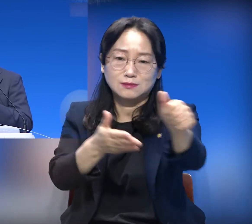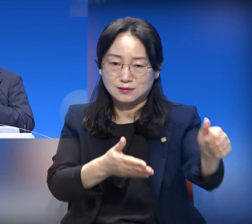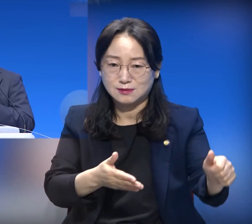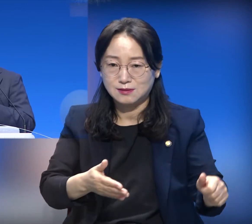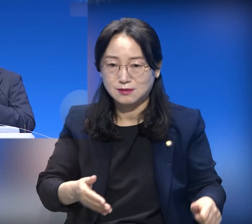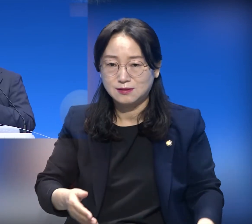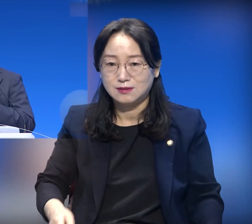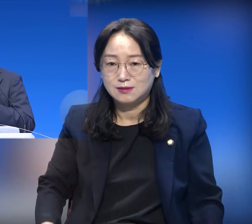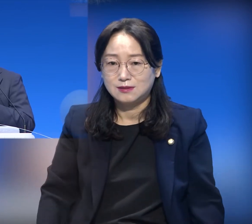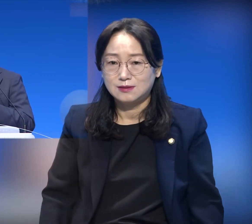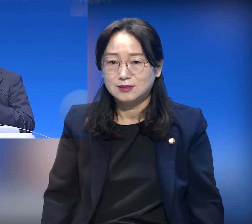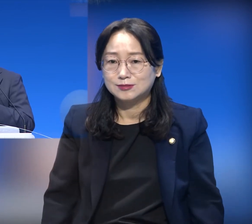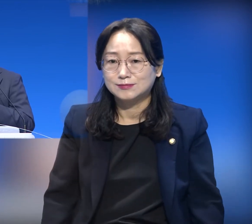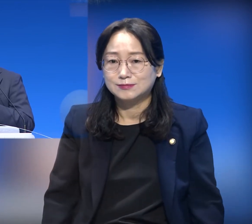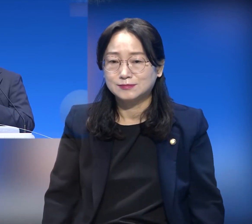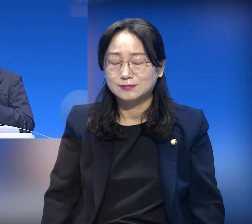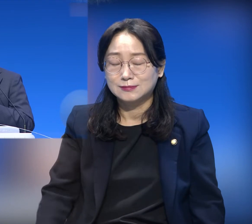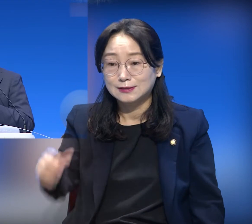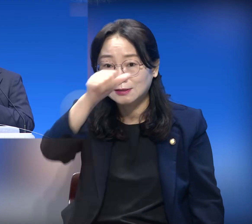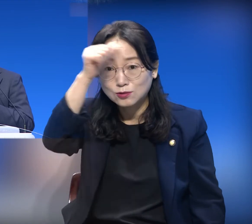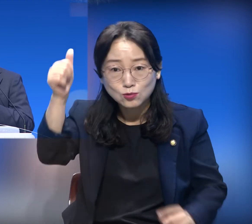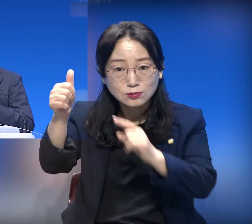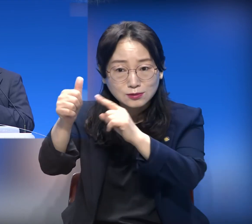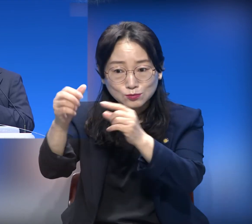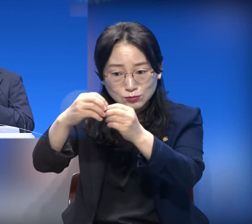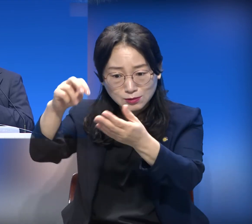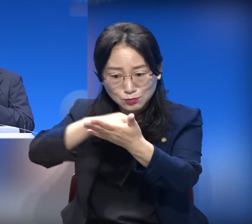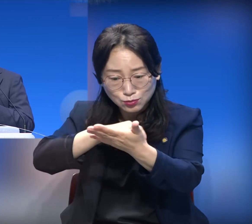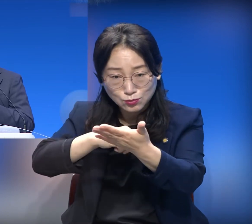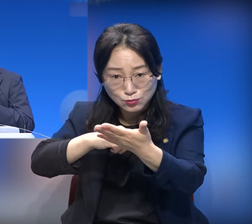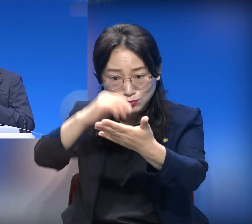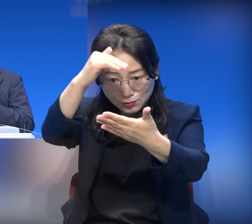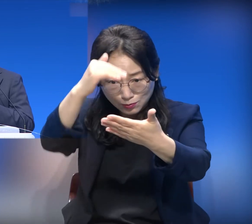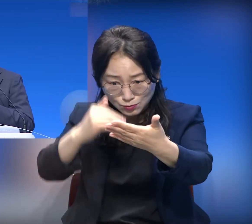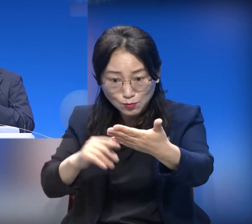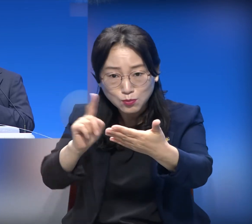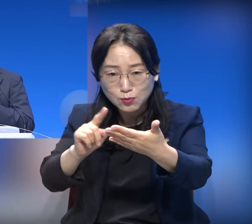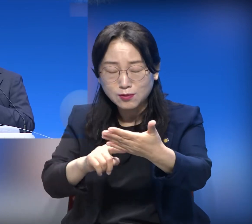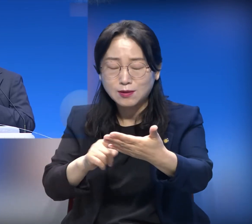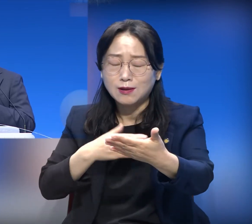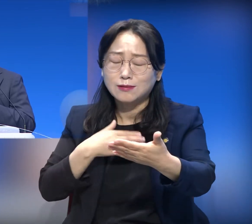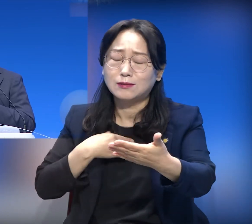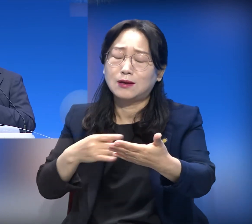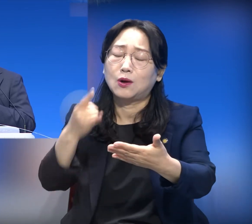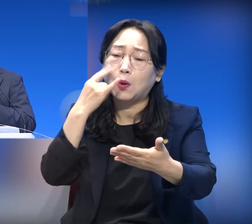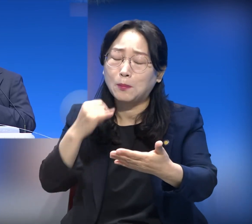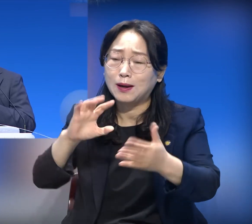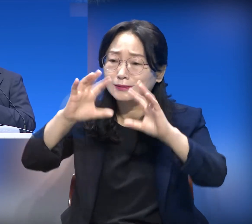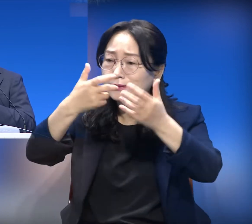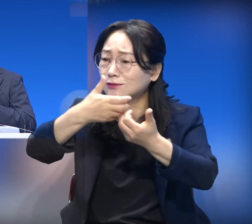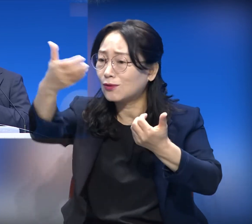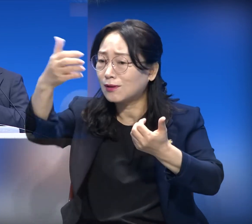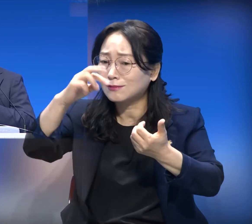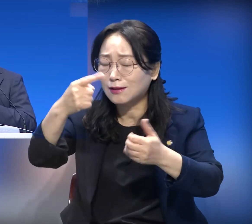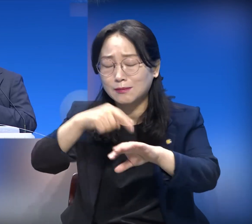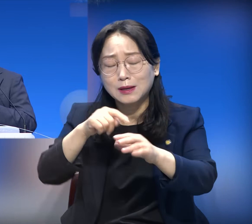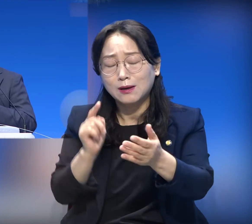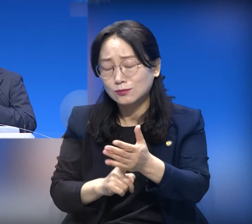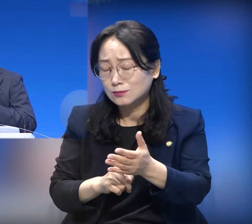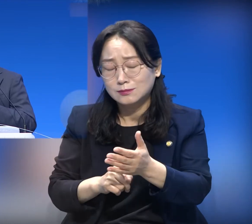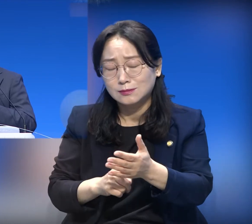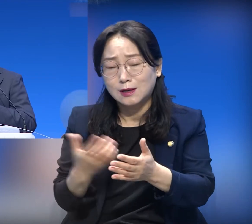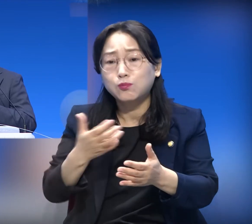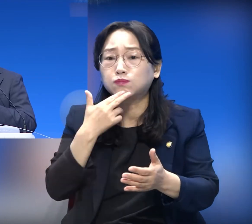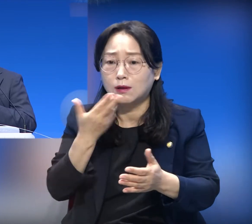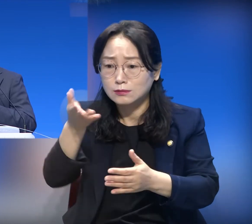그래서 그 장로님 그 다음에 뭐라고 말씀하셨냐면, 제가 어머님 세상 떠날 때도 이렇게 마음이 아프지 않았는데 아들을